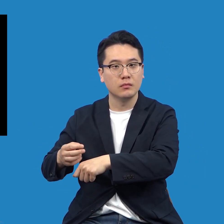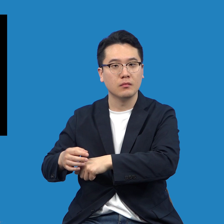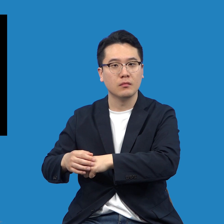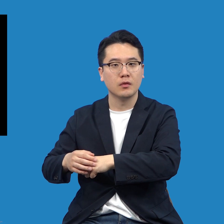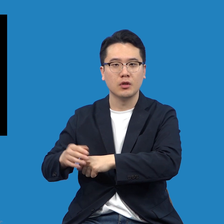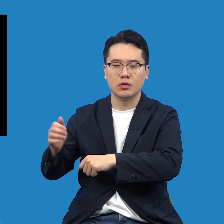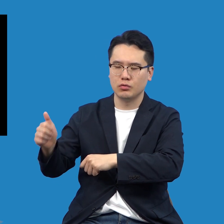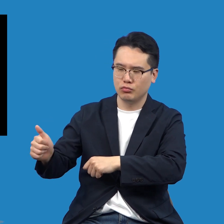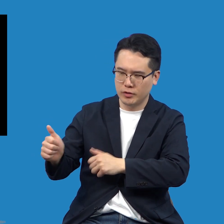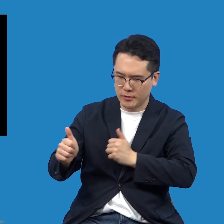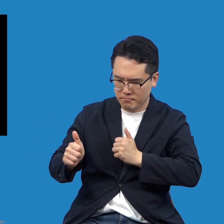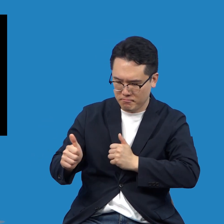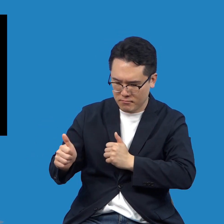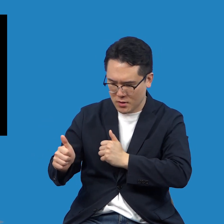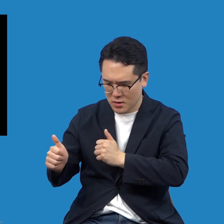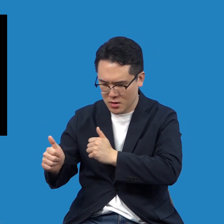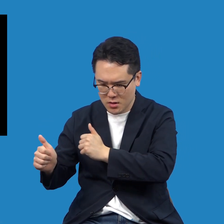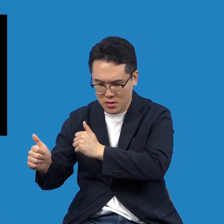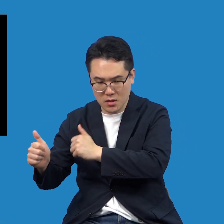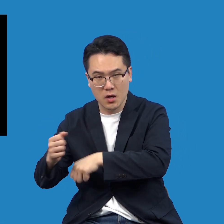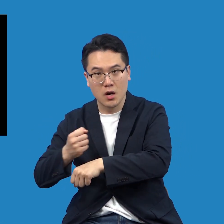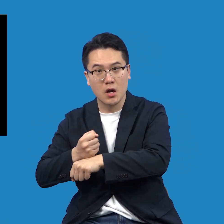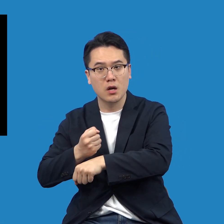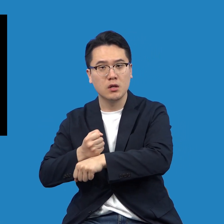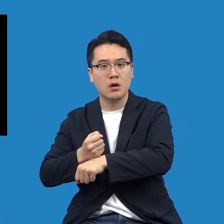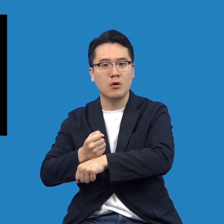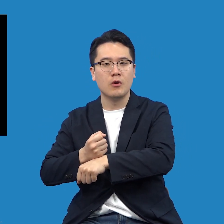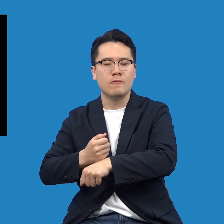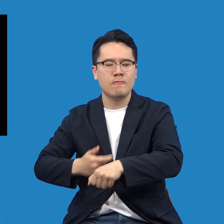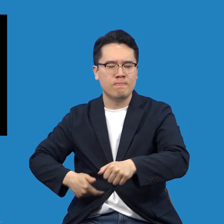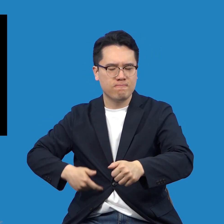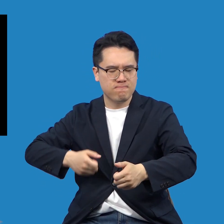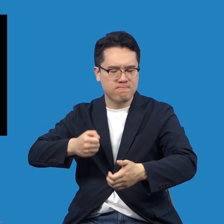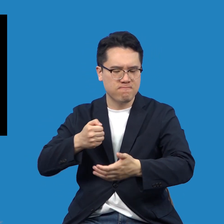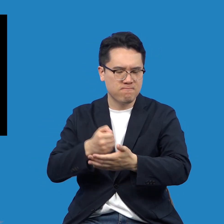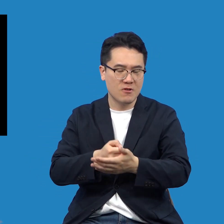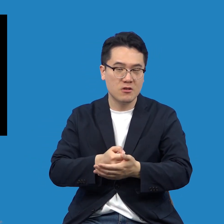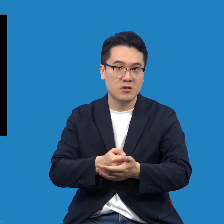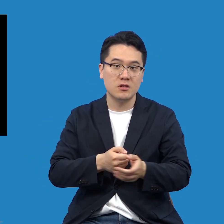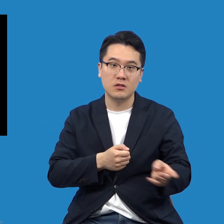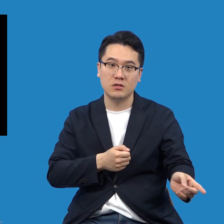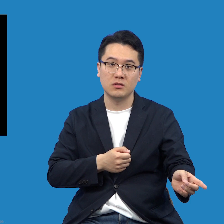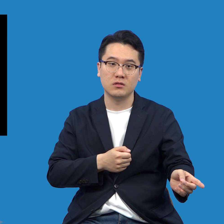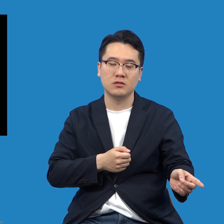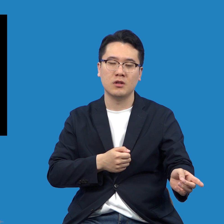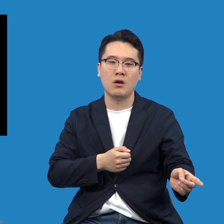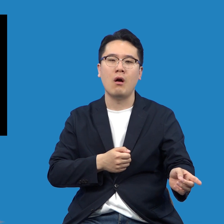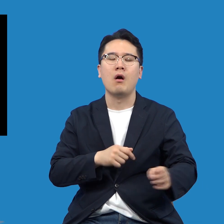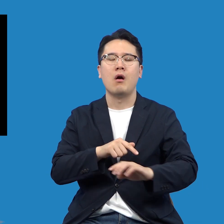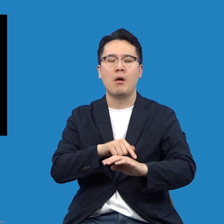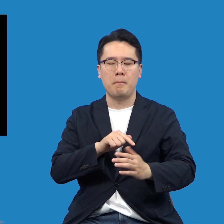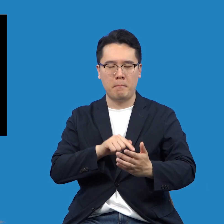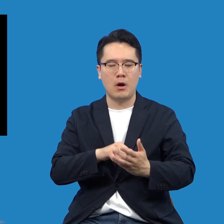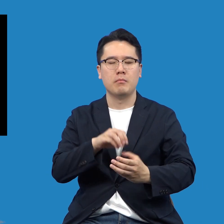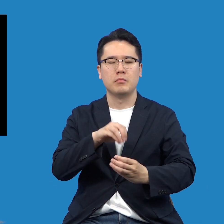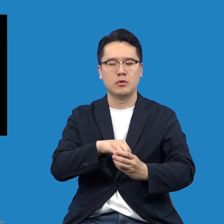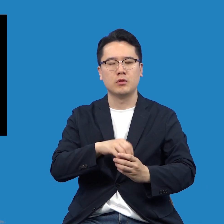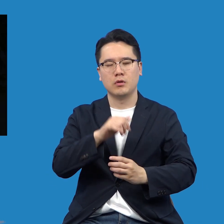뒤를 잇겠다고 사생결단하는 그런 이 결심이 엘리사의 마음에 담겨 있어요.